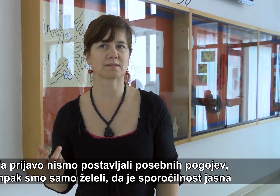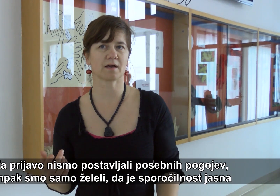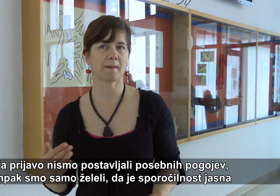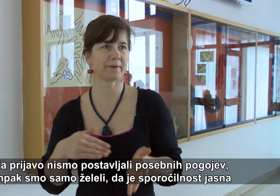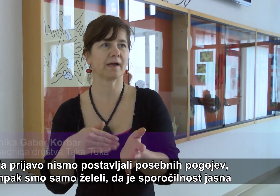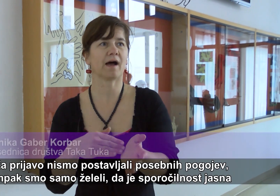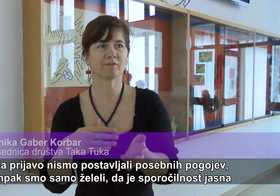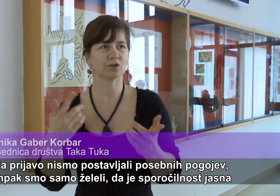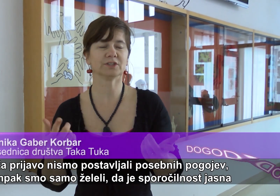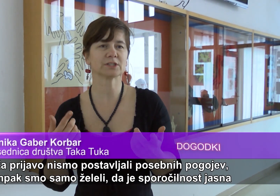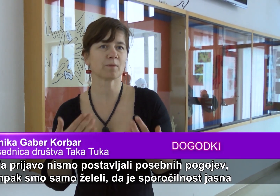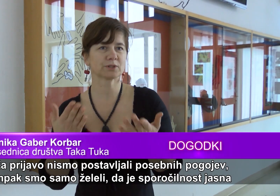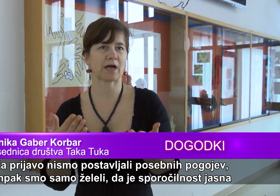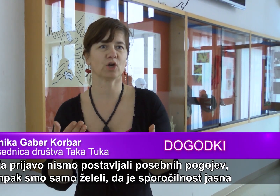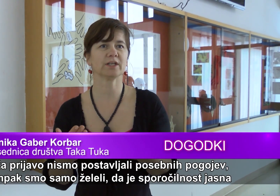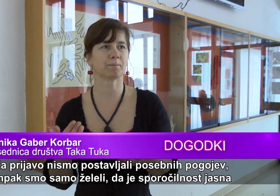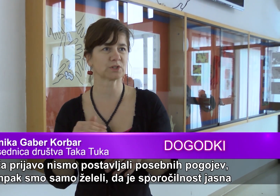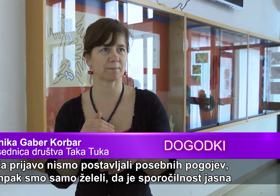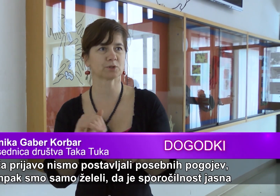Za prijavo nismo postavljali